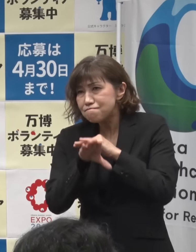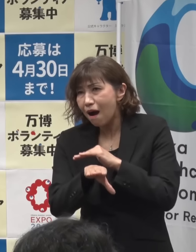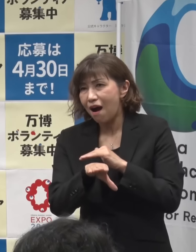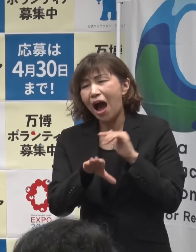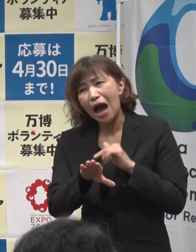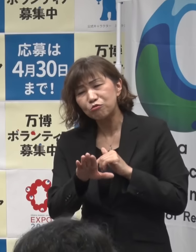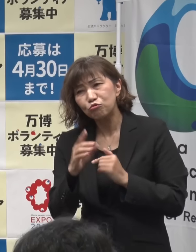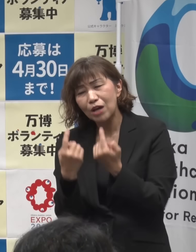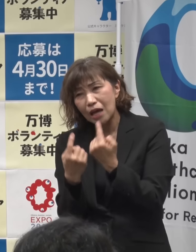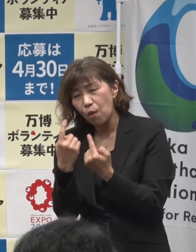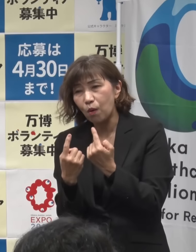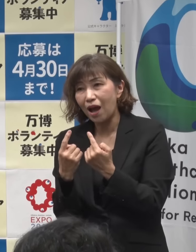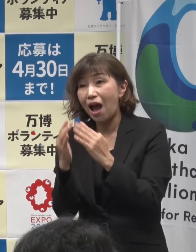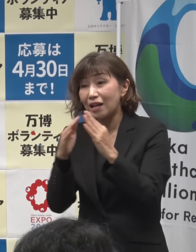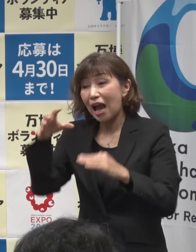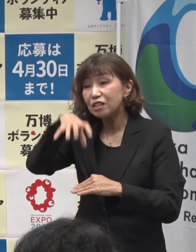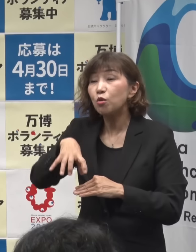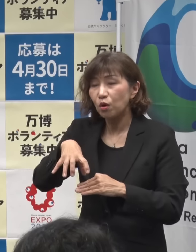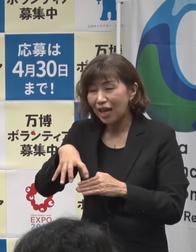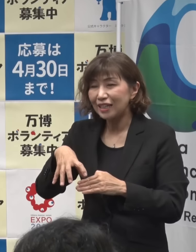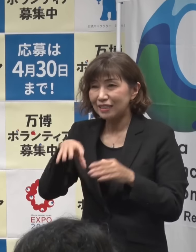倉庫を備える予定にもしています。